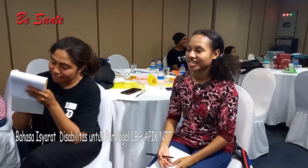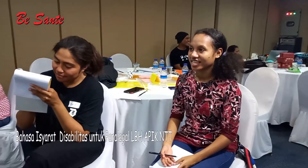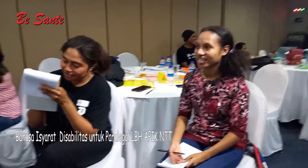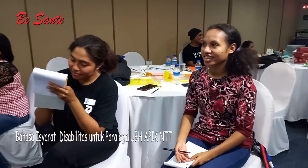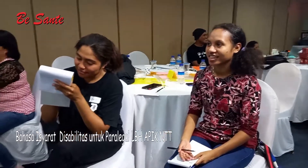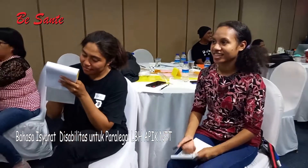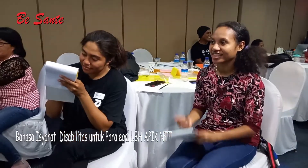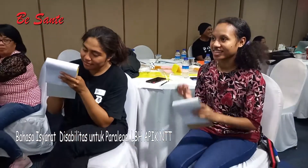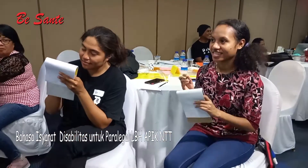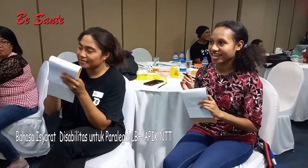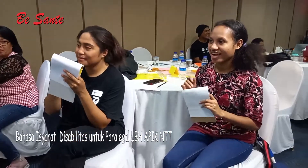Iin.